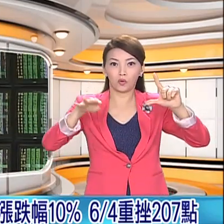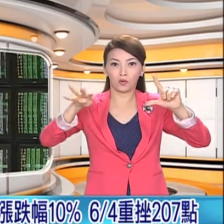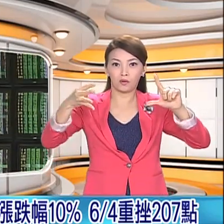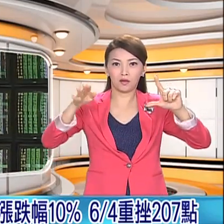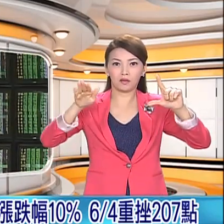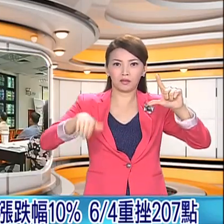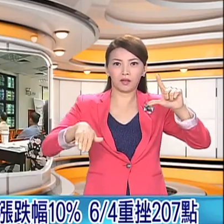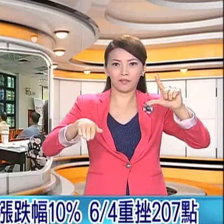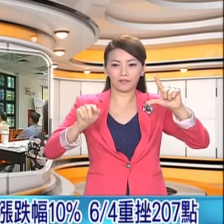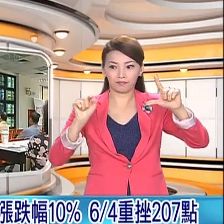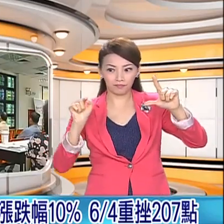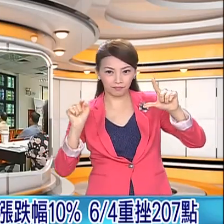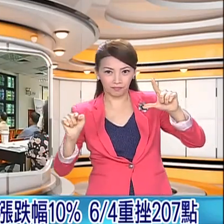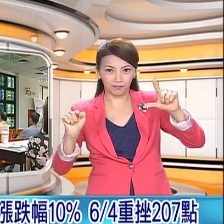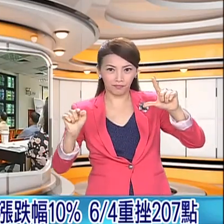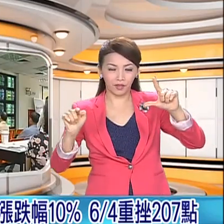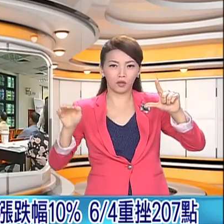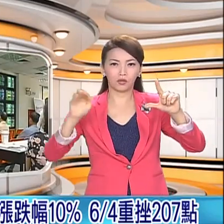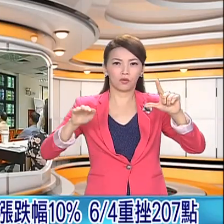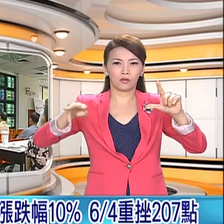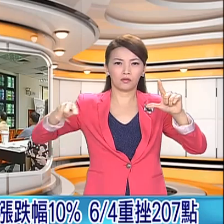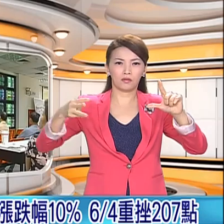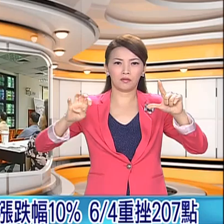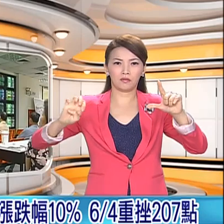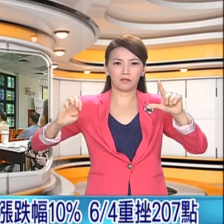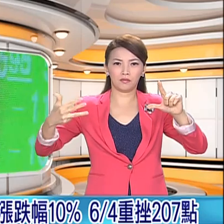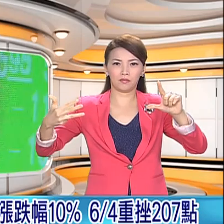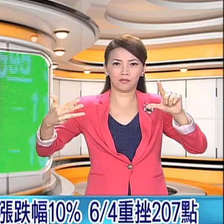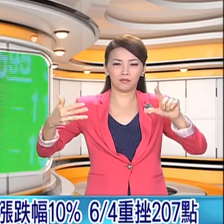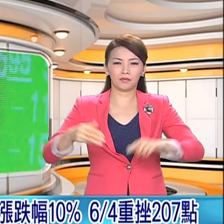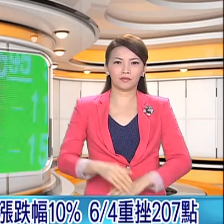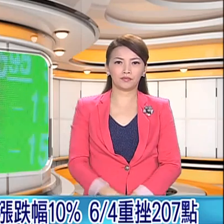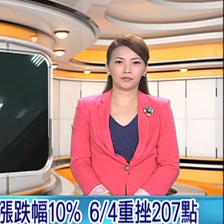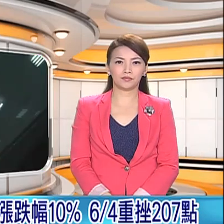点，最后是收在9348点。